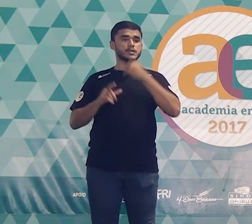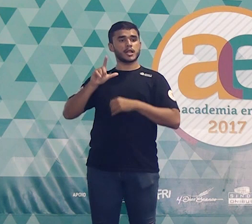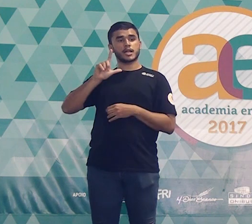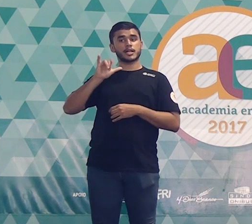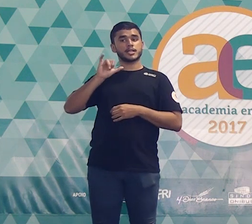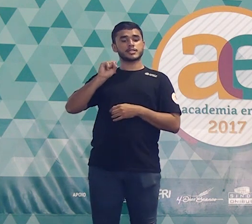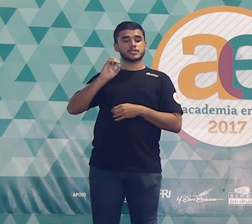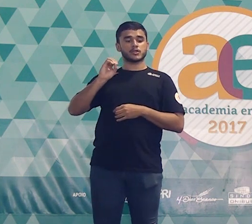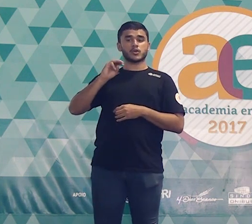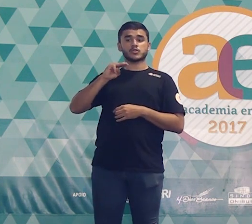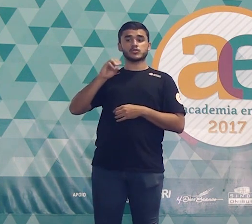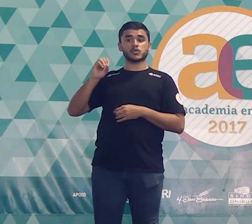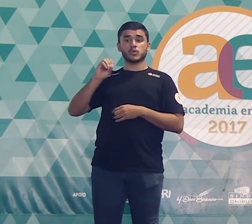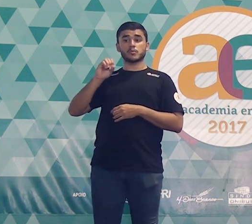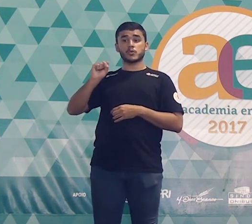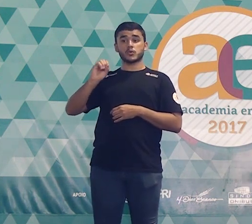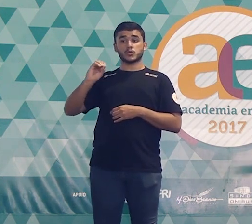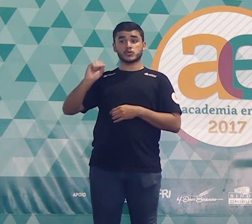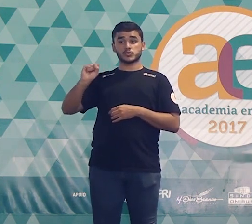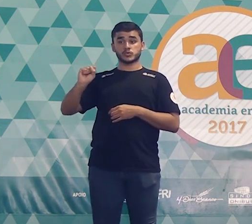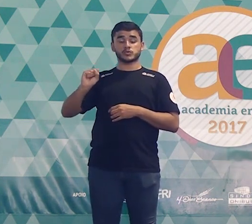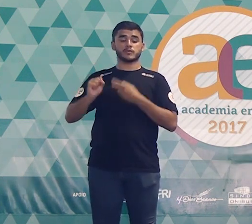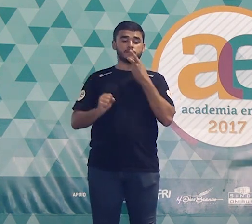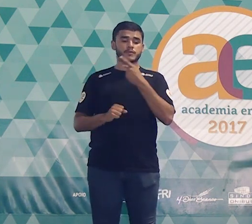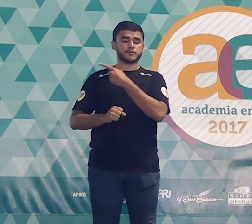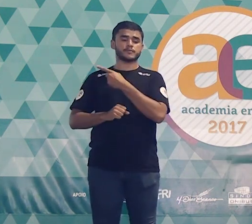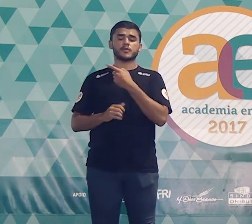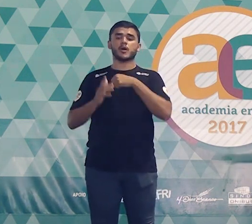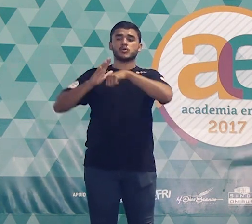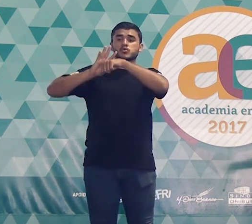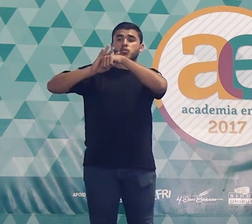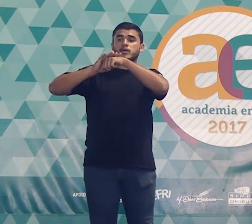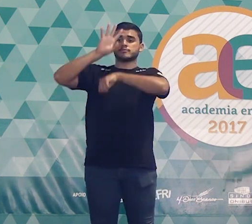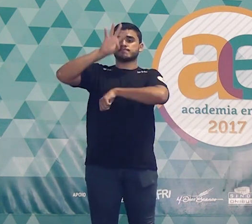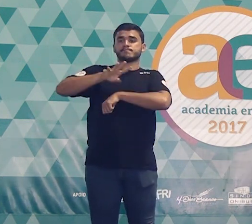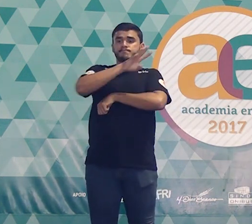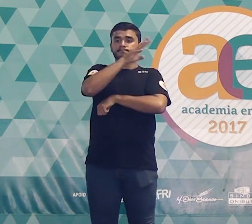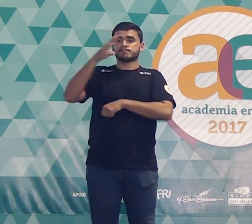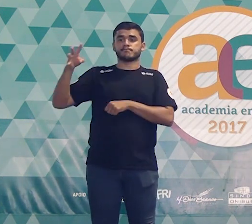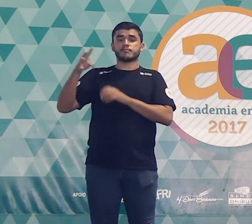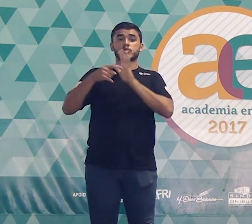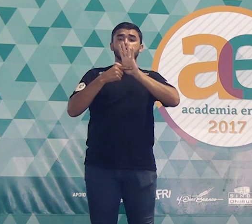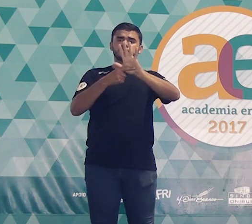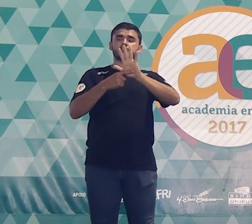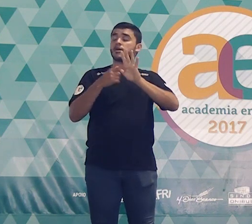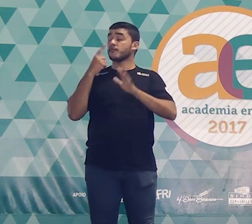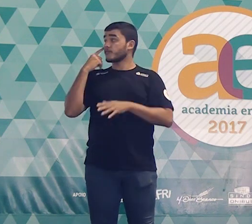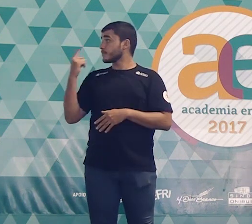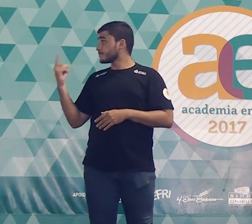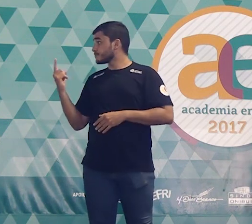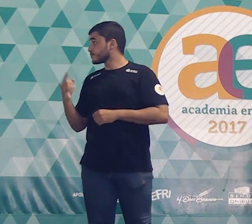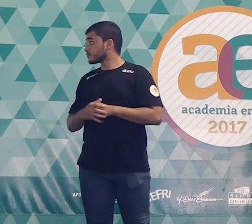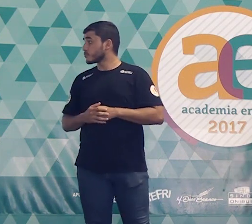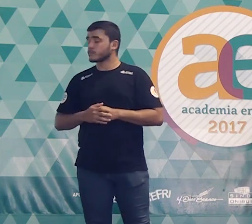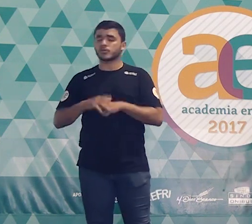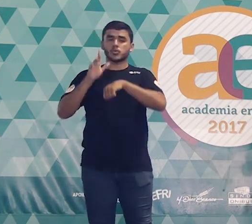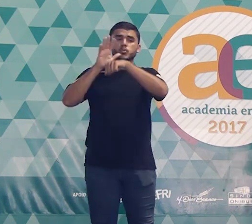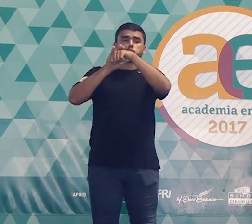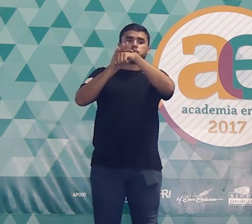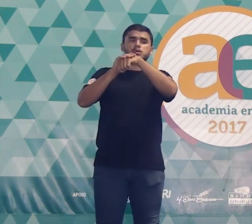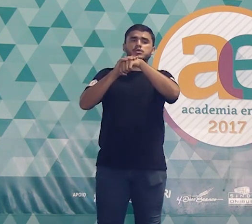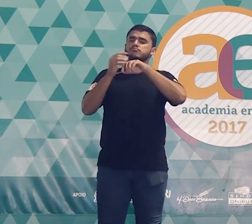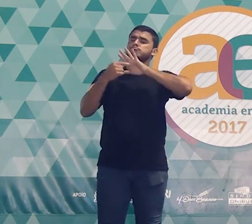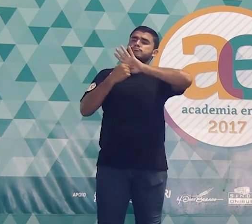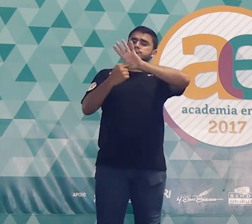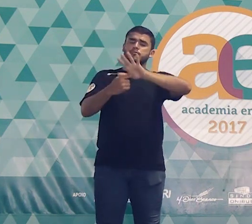Quando ele falha, você vai ter doenças. Por exemplo, aqui tem uma tabela com várias doenças, tá, que podem